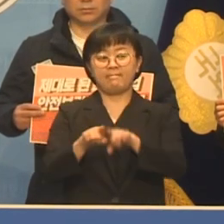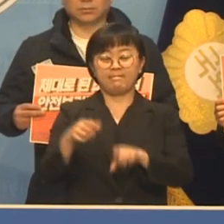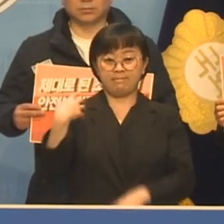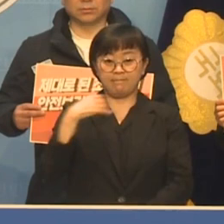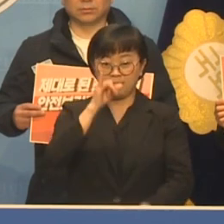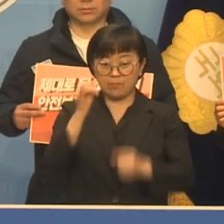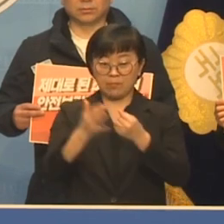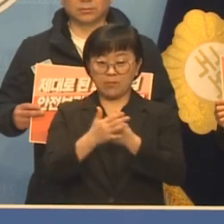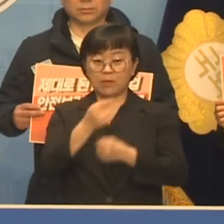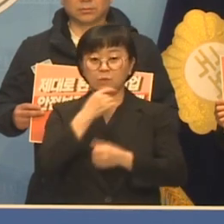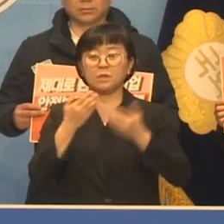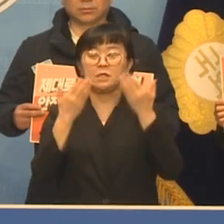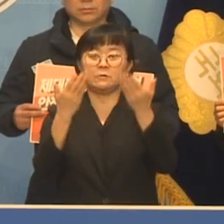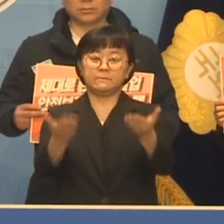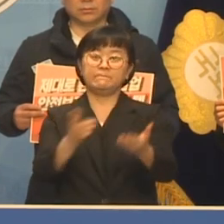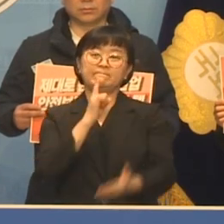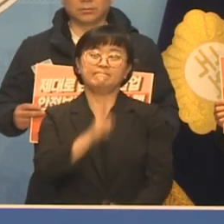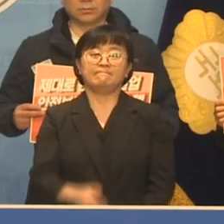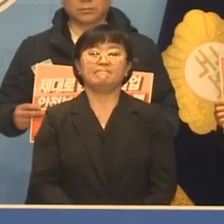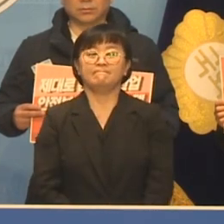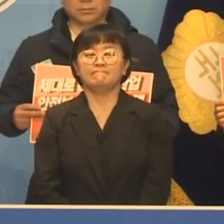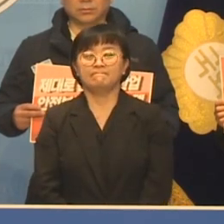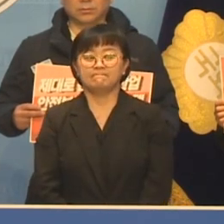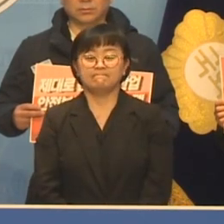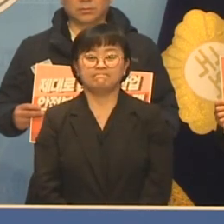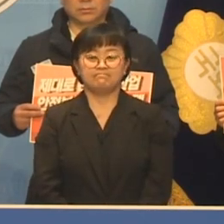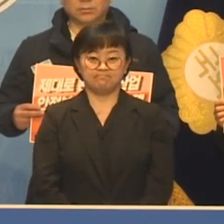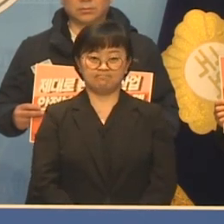책임지고 보장해야 한다고 생각합니다.